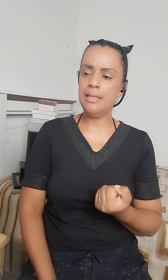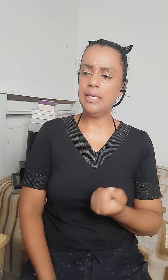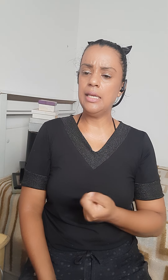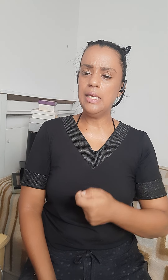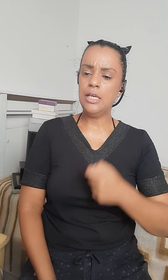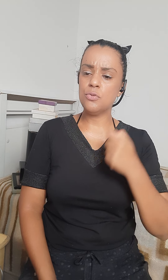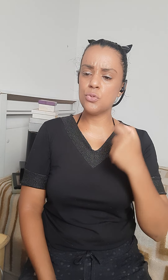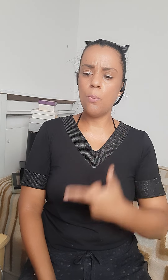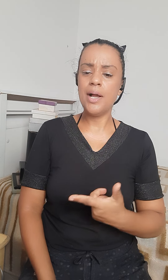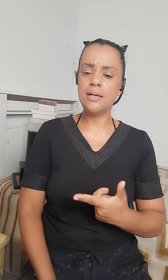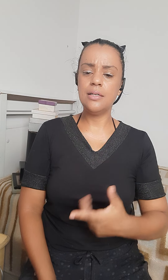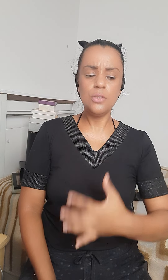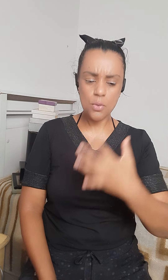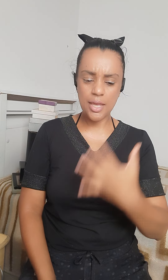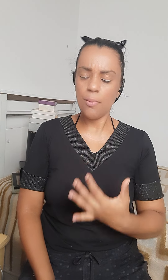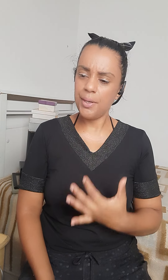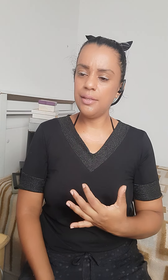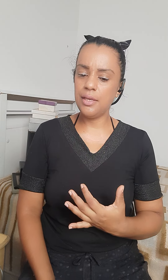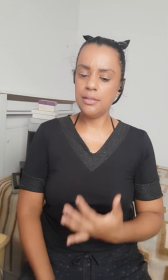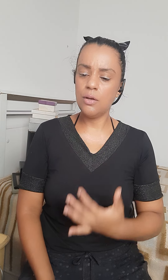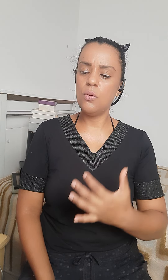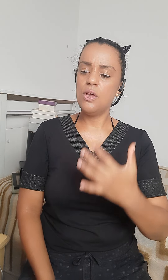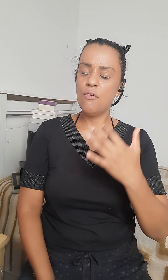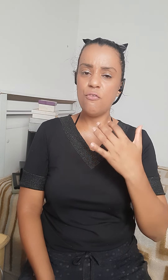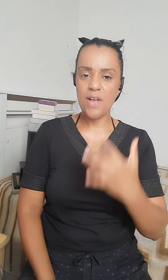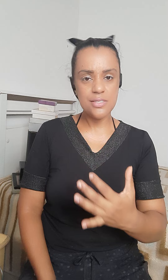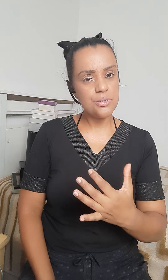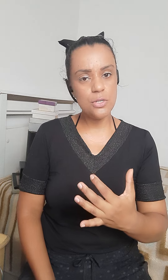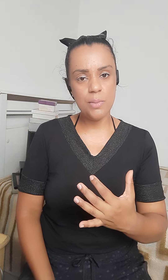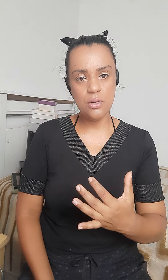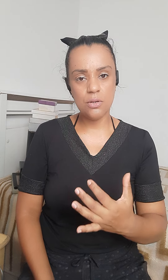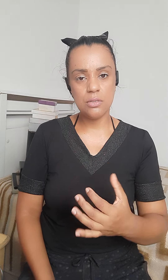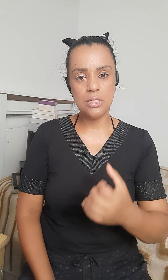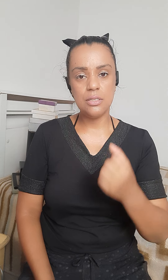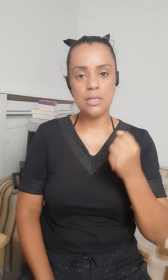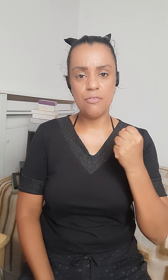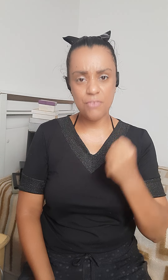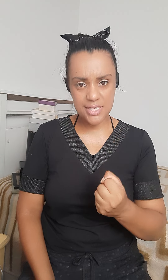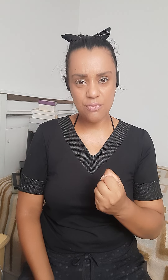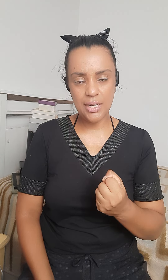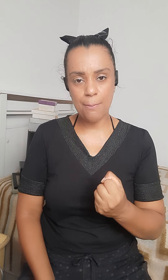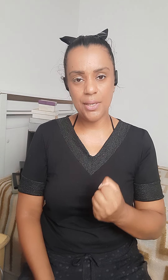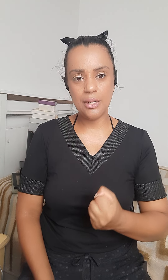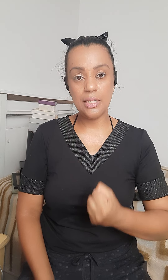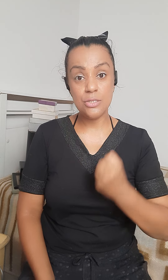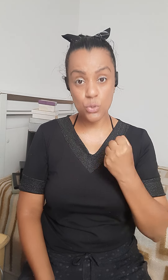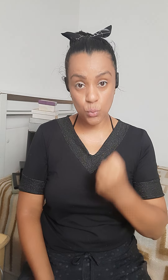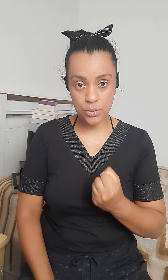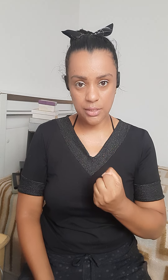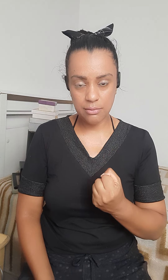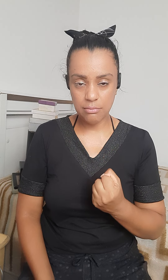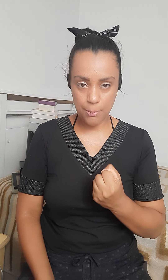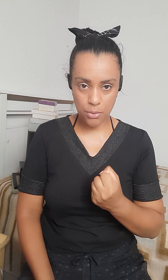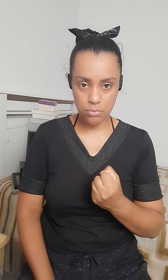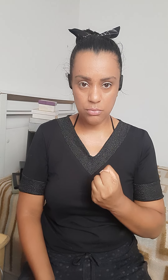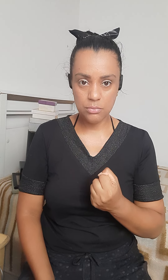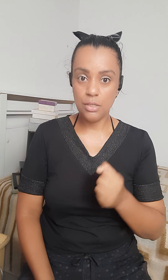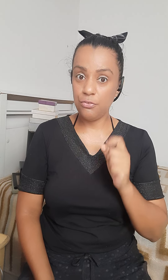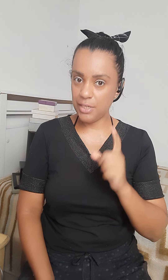aprender, eu estou pagando, eu quero aprender. Então, faça o seu melhor, faça valer a pena, estudem, tá bom? Fica a